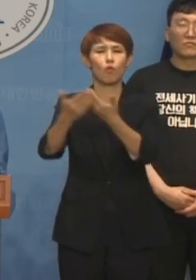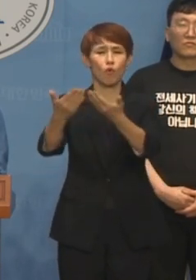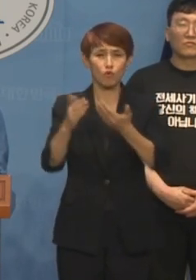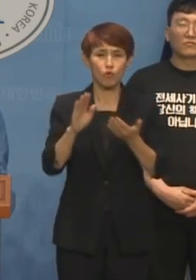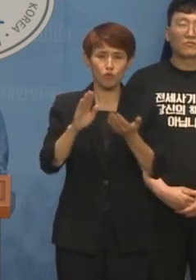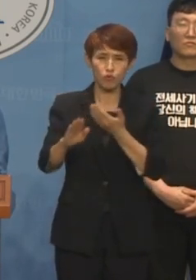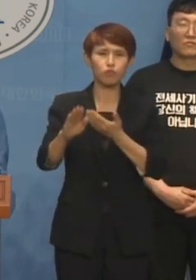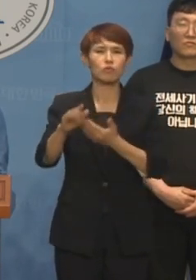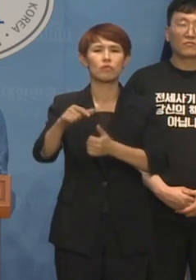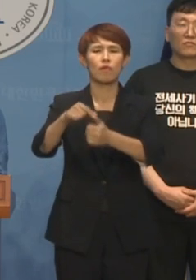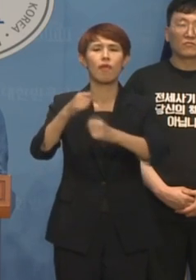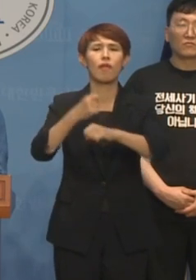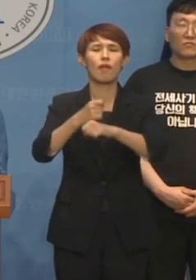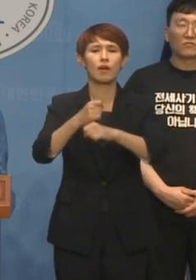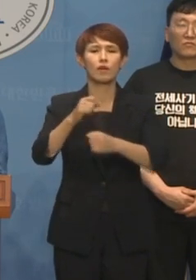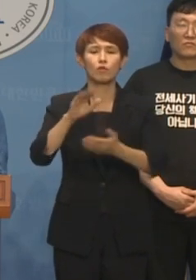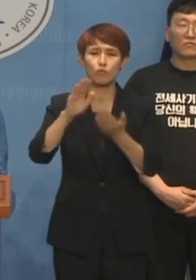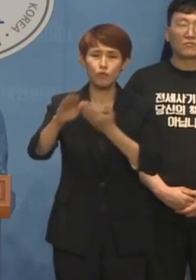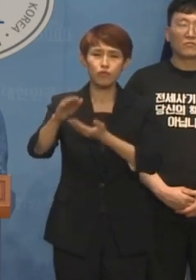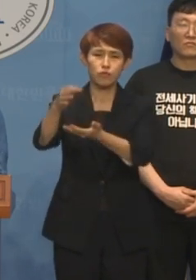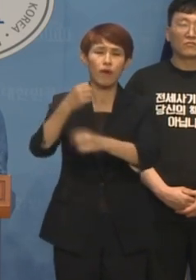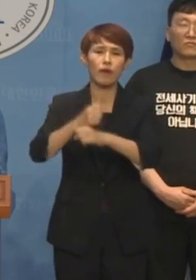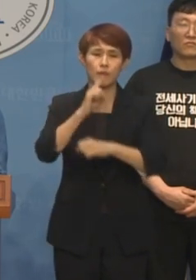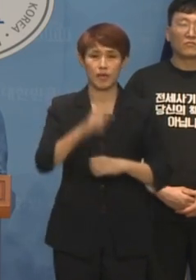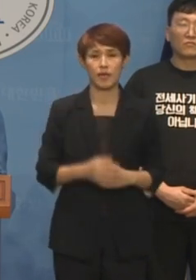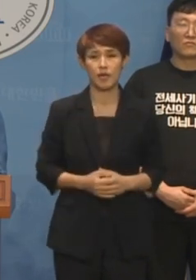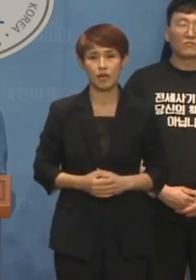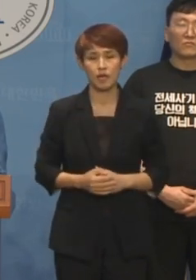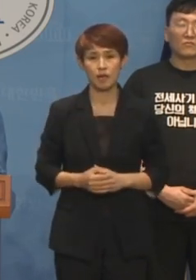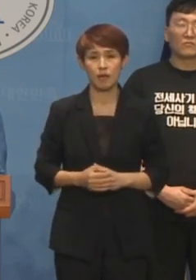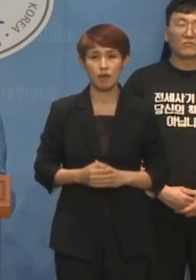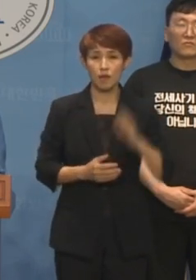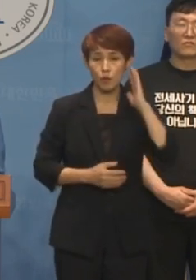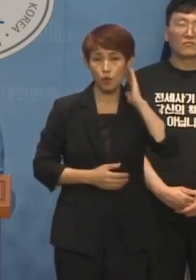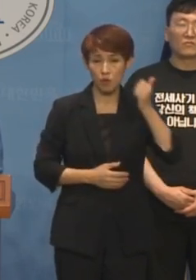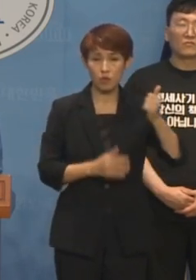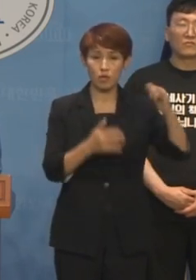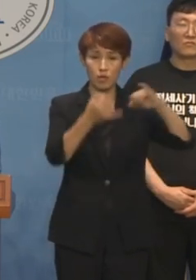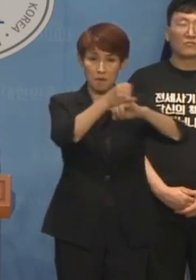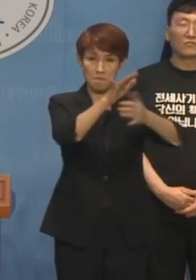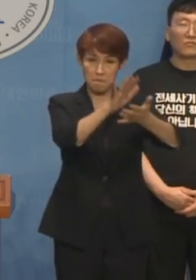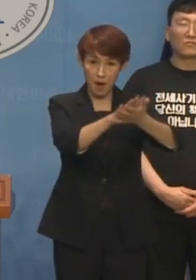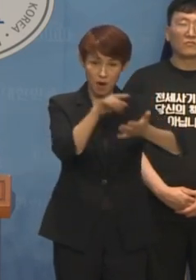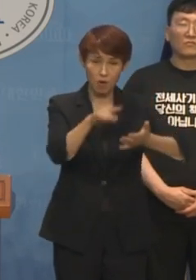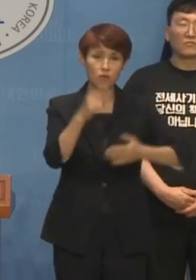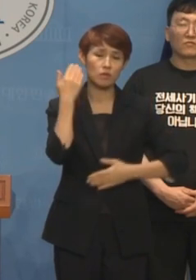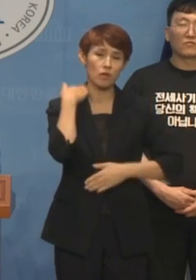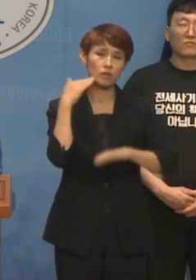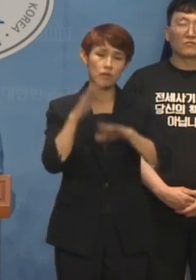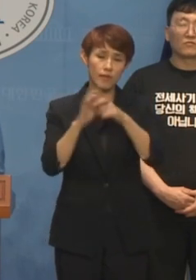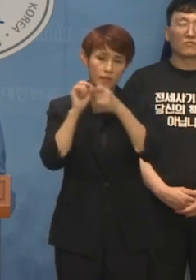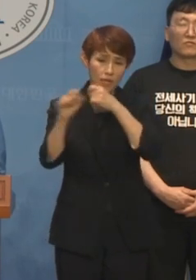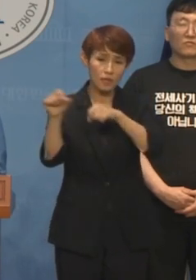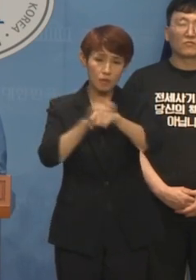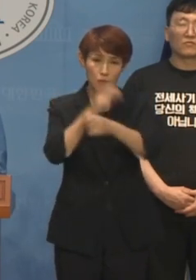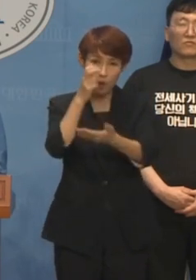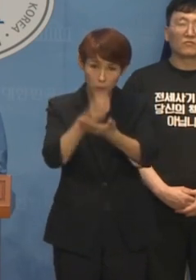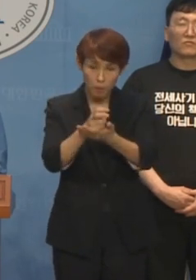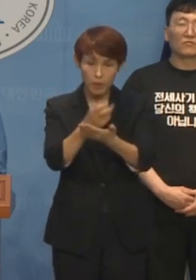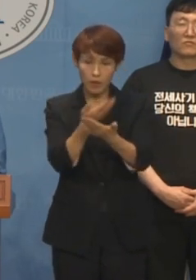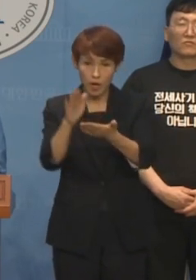후회수인데 대통령이 약속한 거, 민생토론에서 약속한 것 자체가 바로 이번 전세사기 특별법 개정안의 핵심입니다.